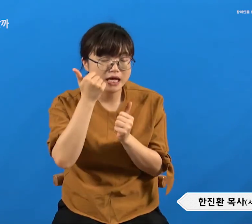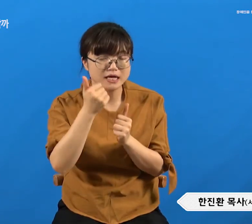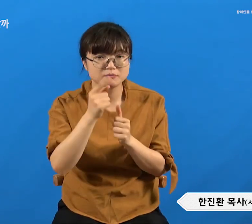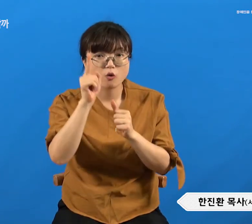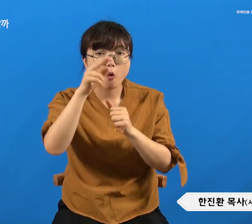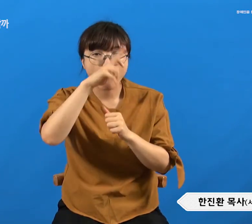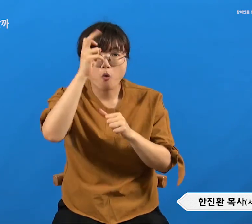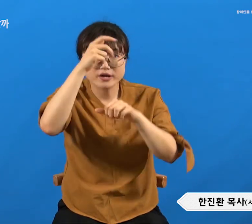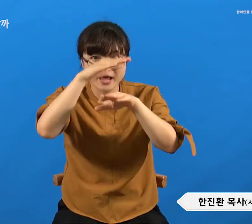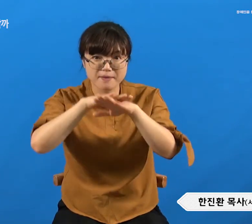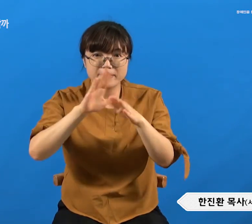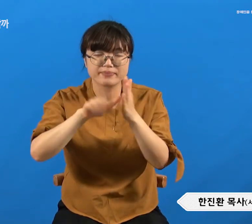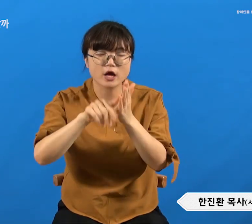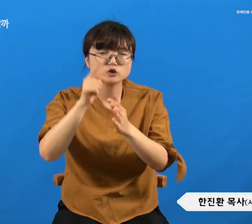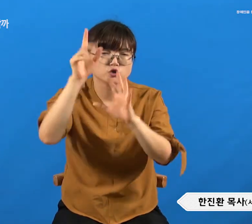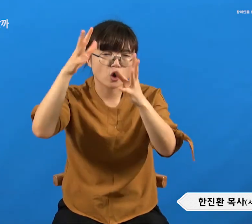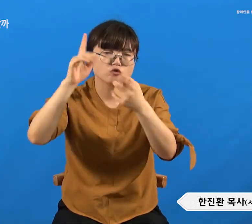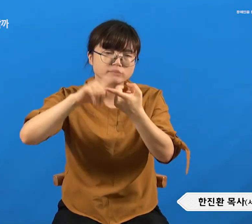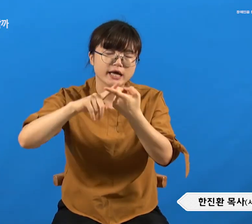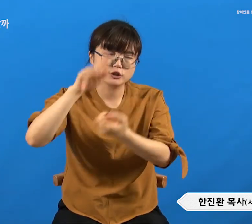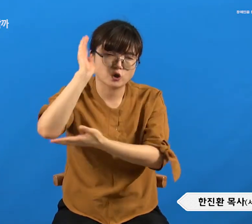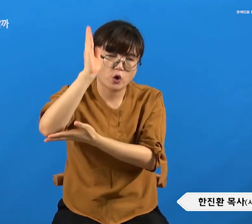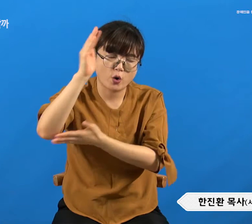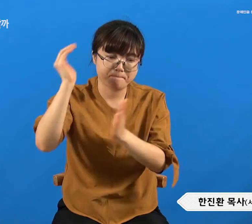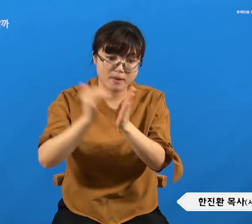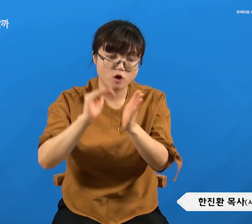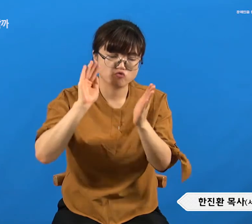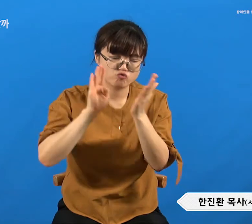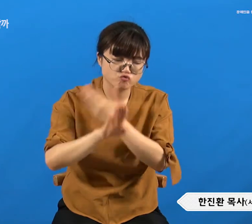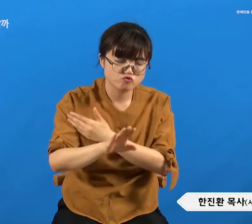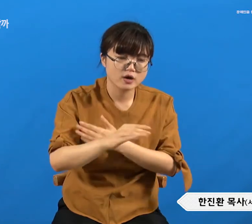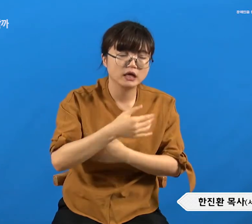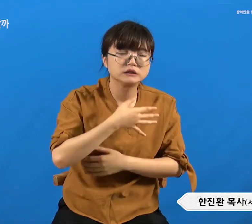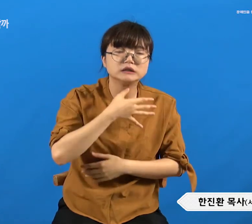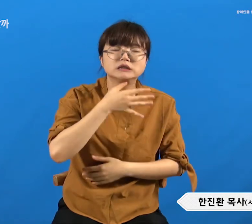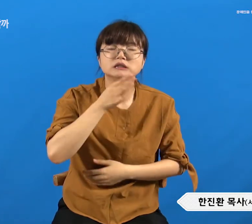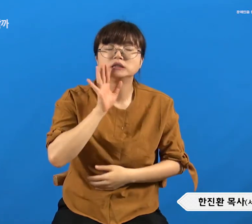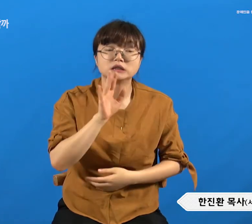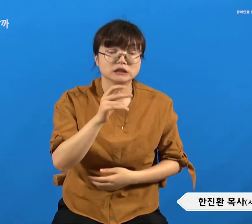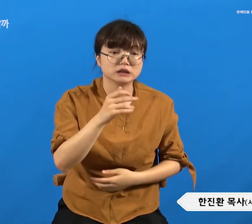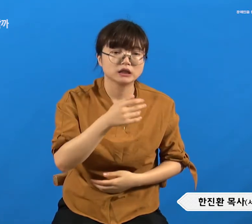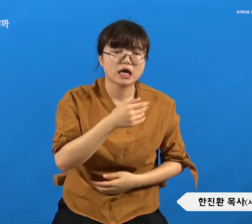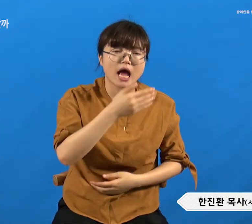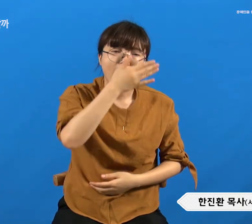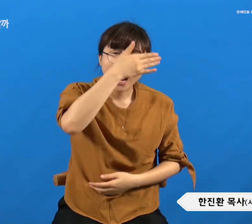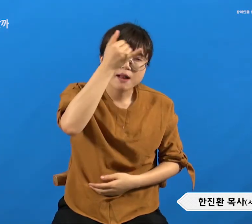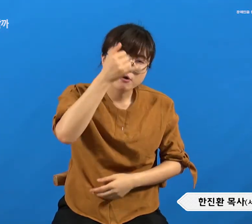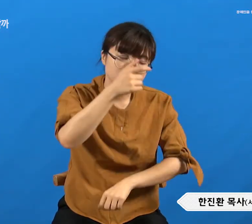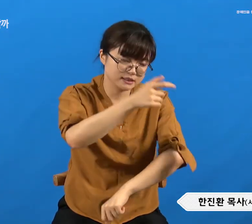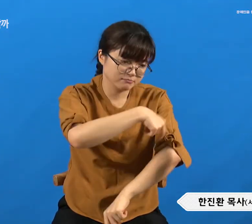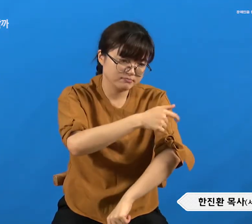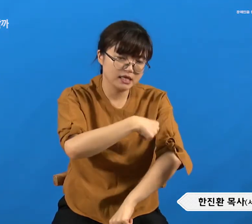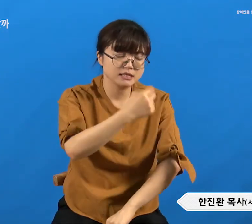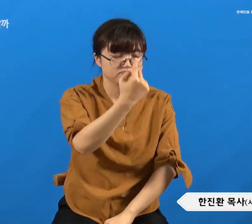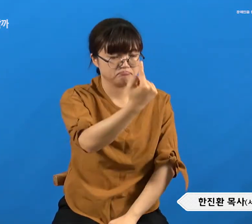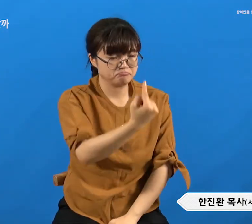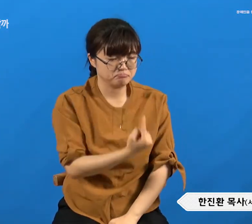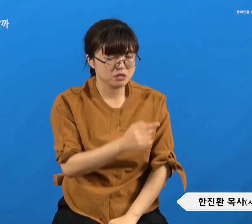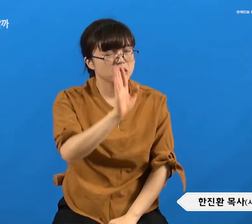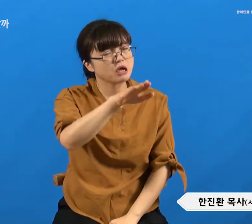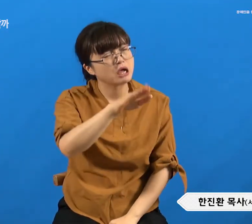시간에 천국에 대해서 설교를 했더니 예배 마치고 연세 많으신 이 할머니 집사님 한 분이